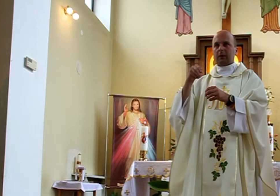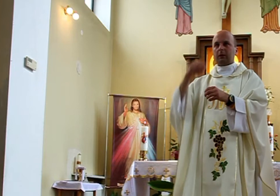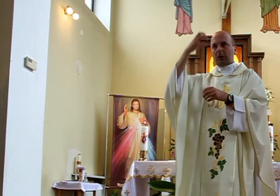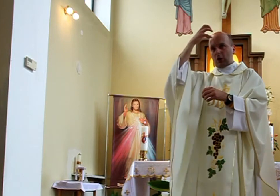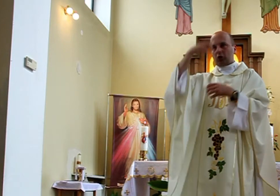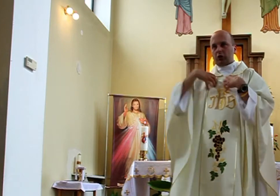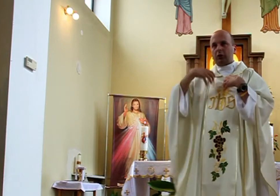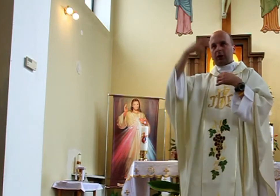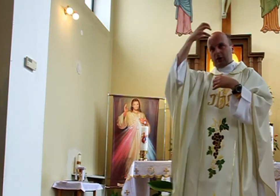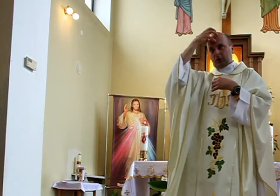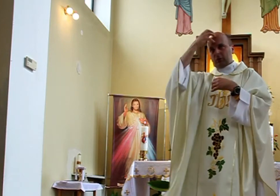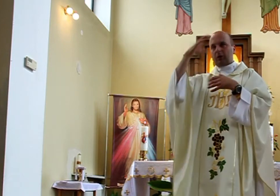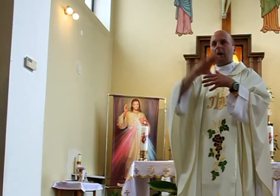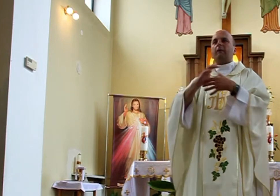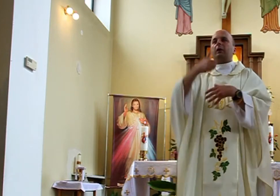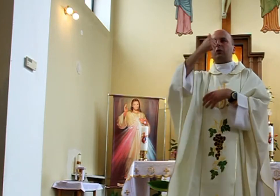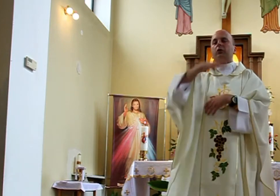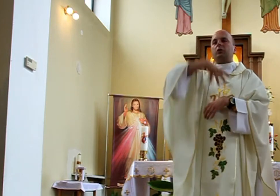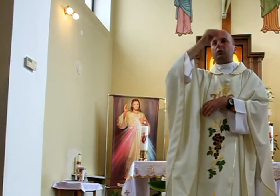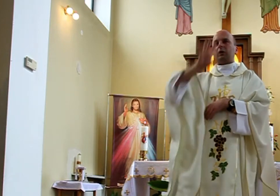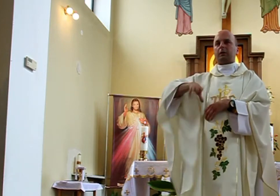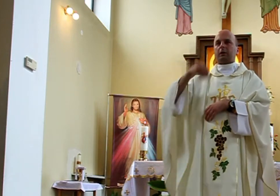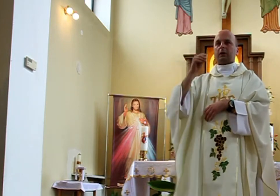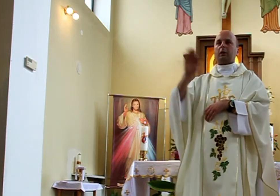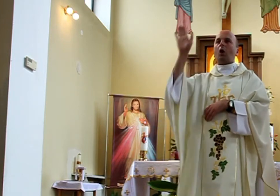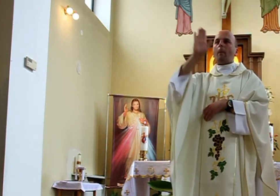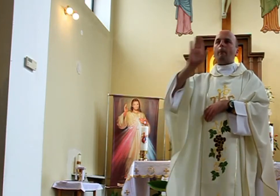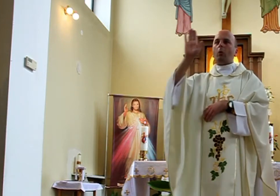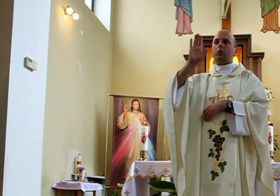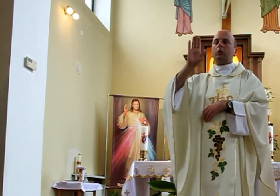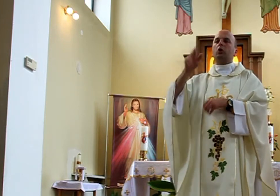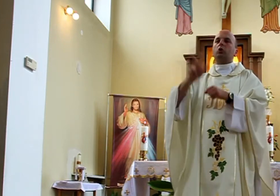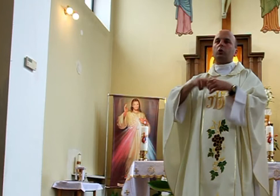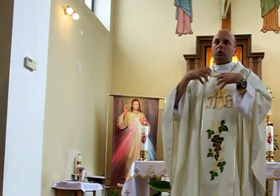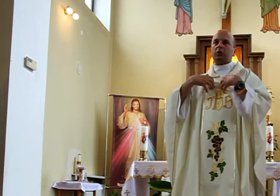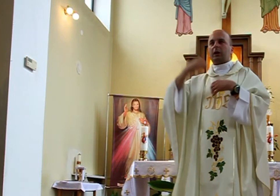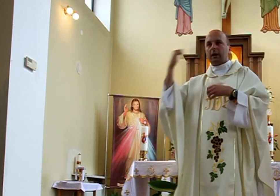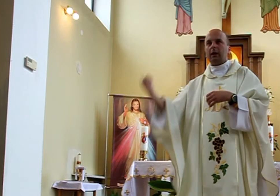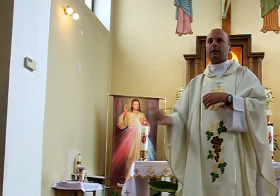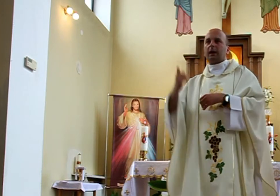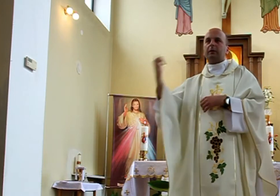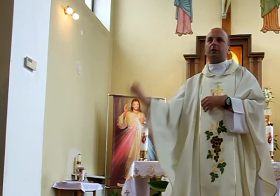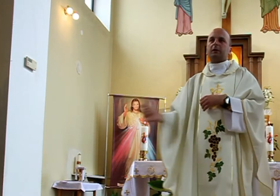Świętym żyje i króluje w jedności Ducha Świętego. Bóg, który żyje zawsze,